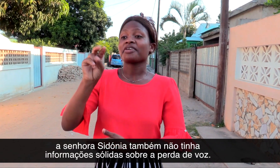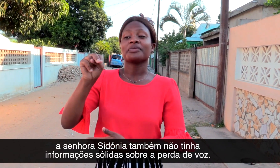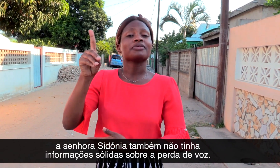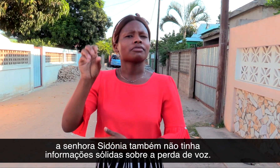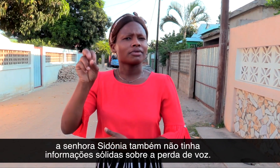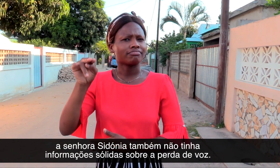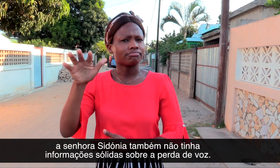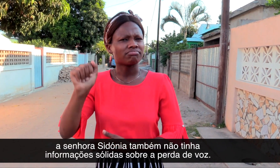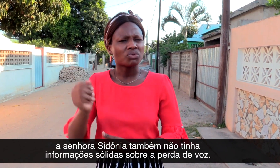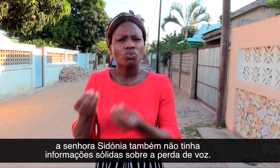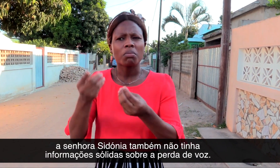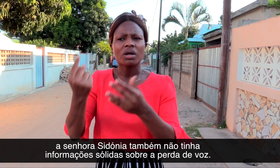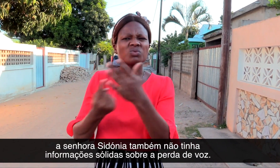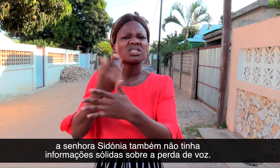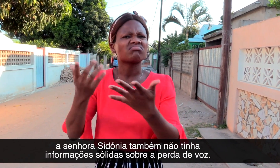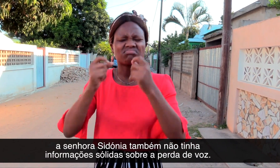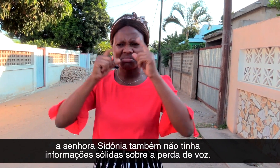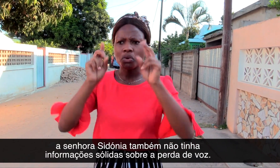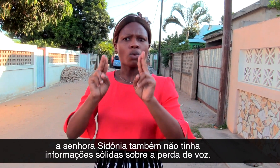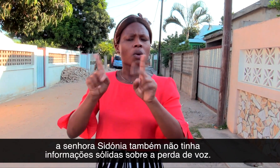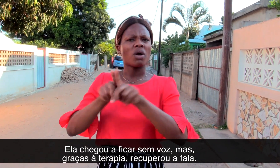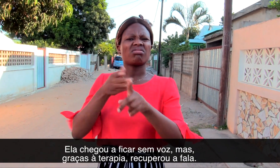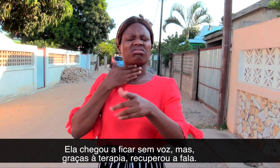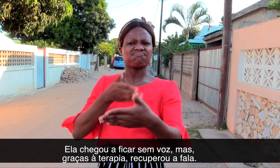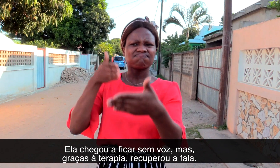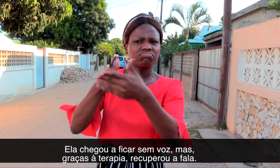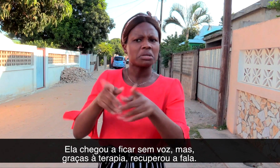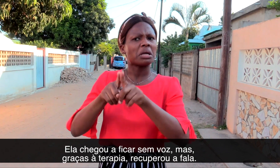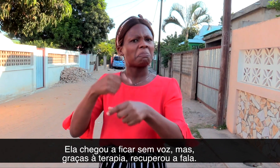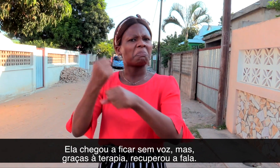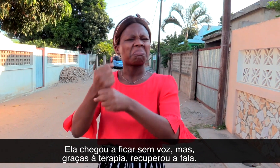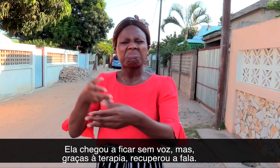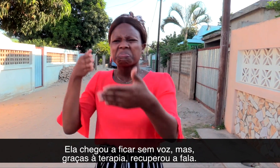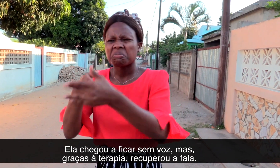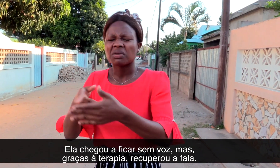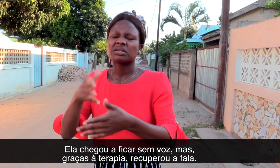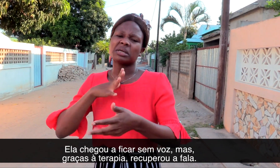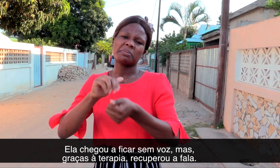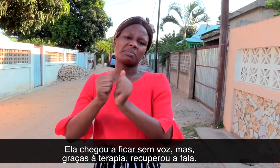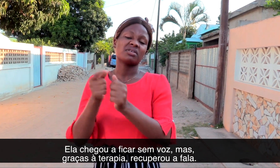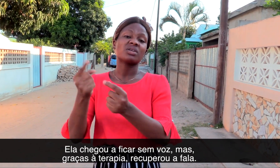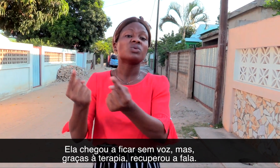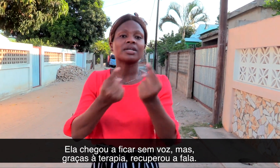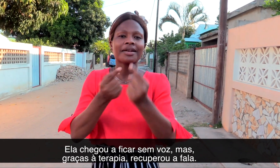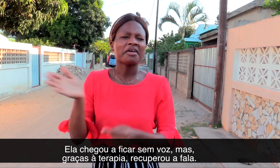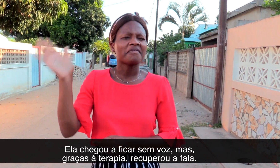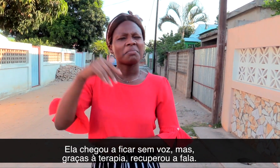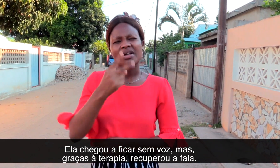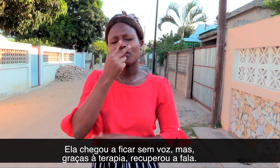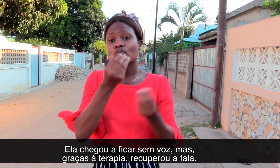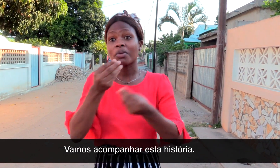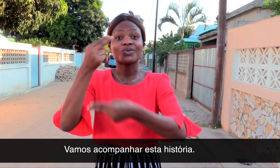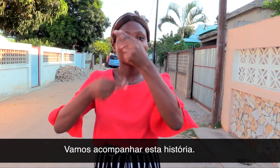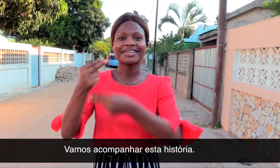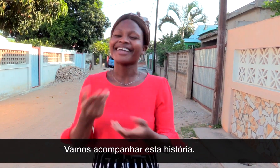Sidônia também não tinha informações sólidas sobre a perda de voz. Ela chegou a ficar sem voz, mas graças à terapia ela recuperou